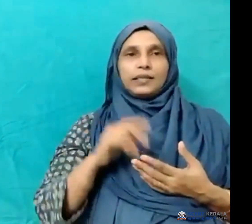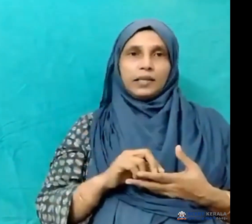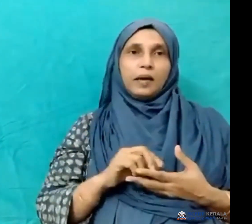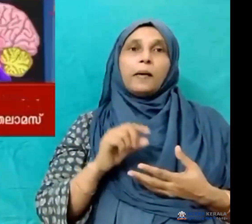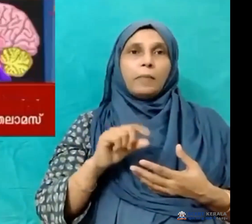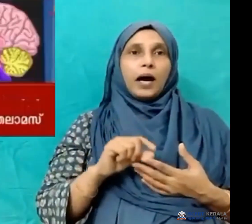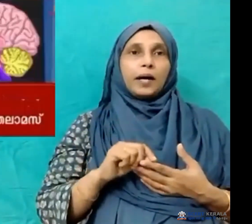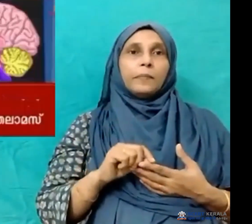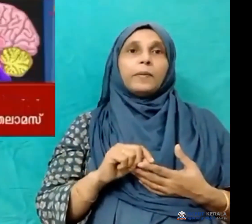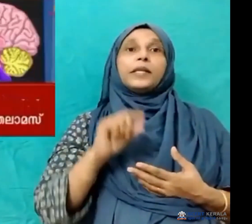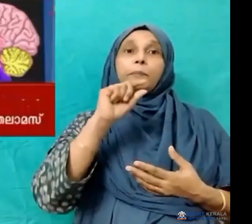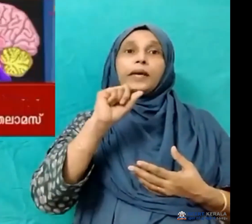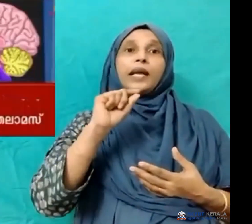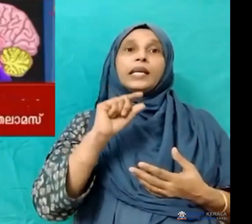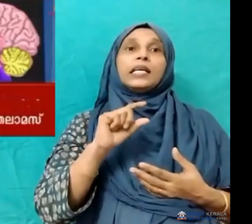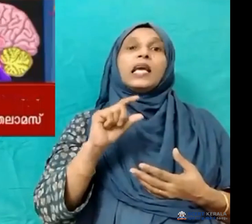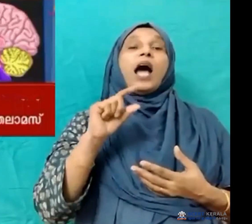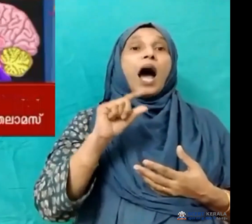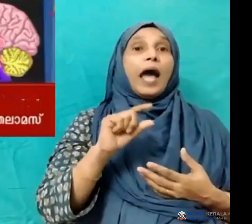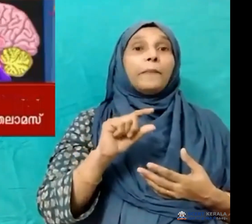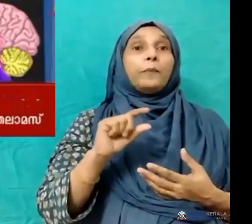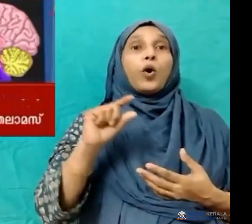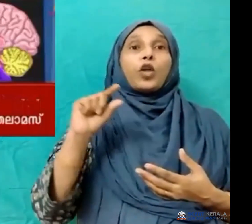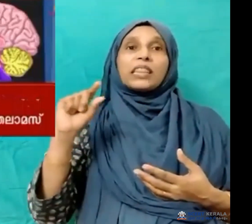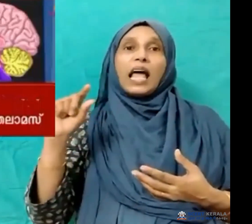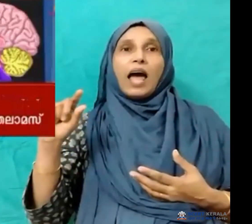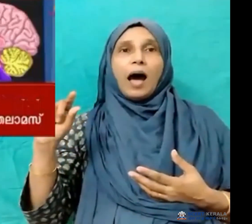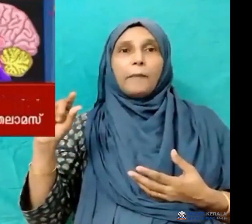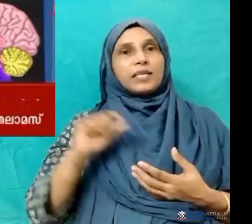കാണുന്ന ഭാഗം, ഇതിന്റെ പേരാണ് ഹൈപ്പോ തലാമസ്.